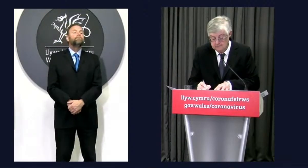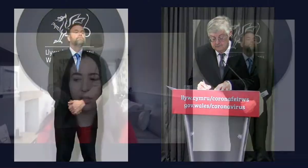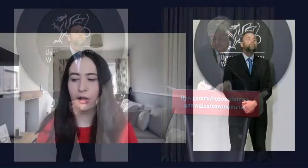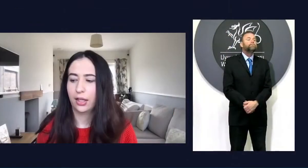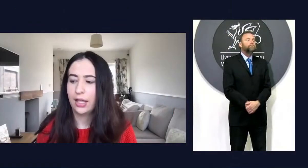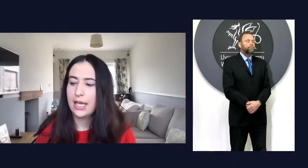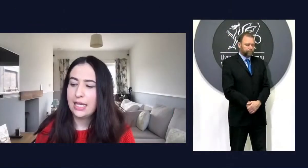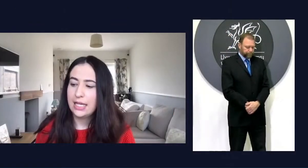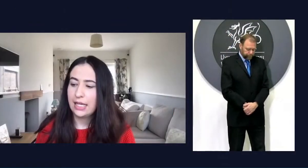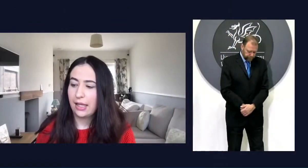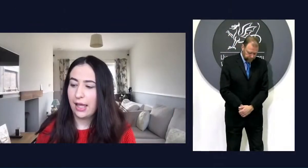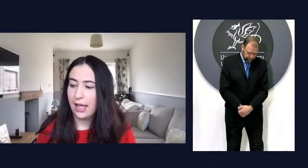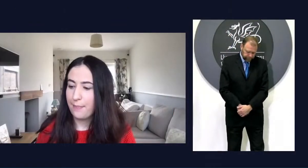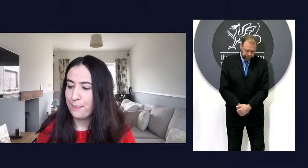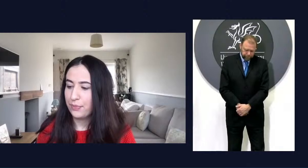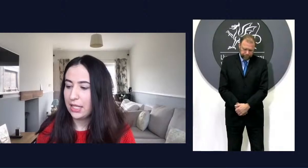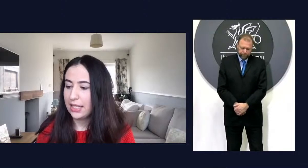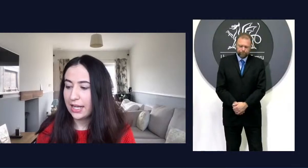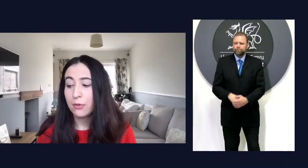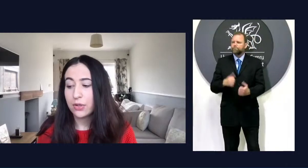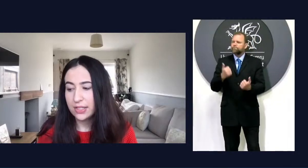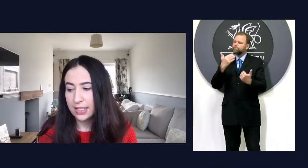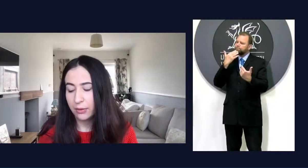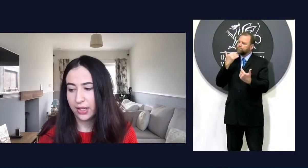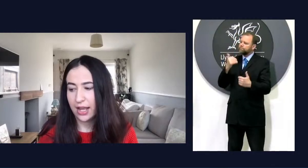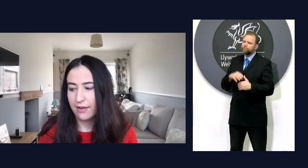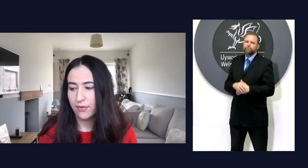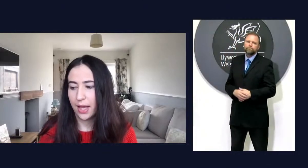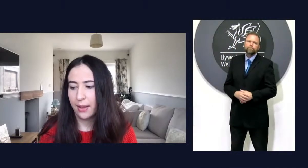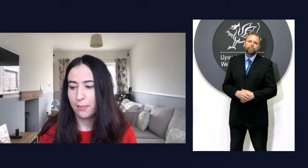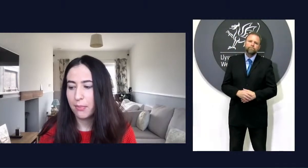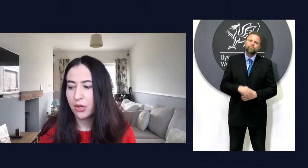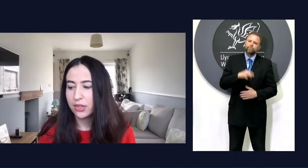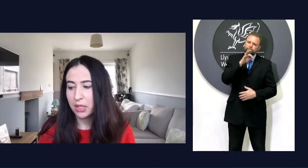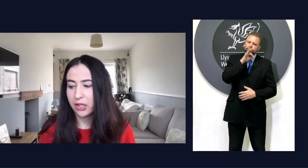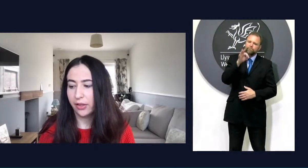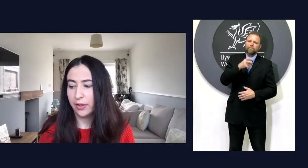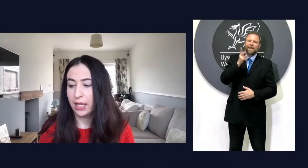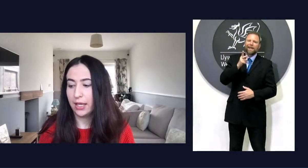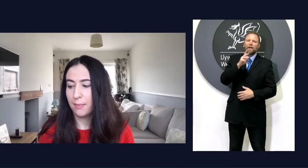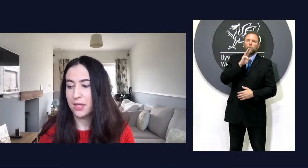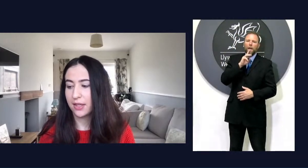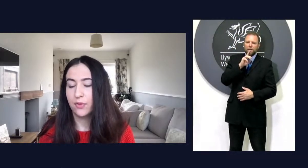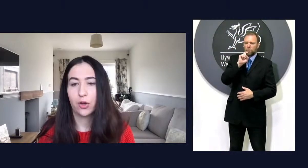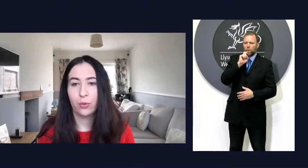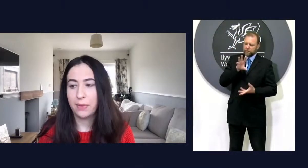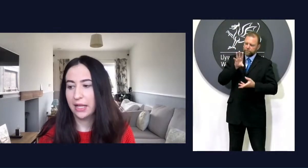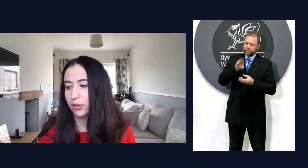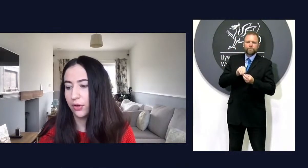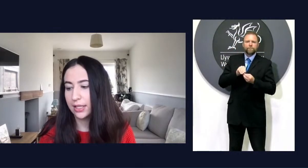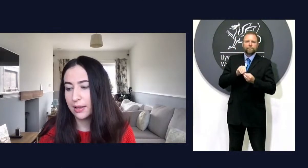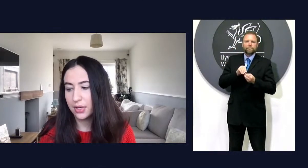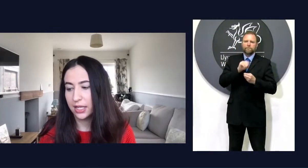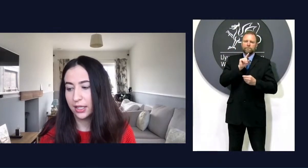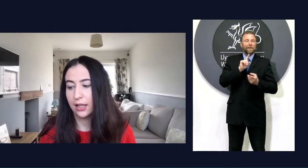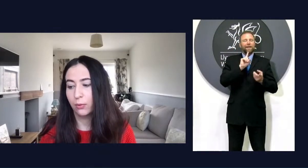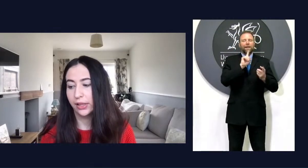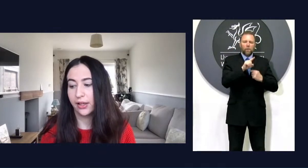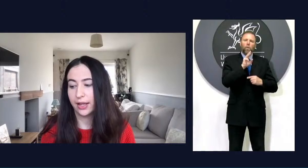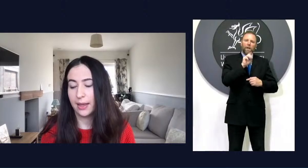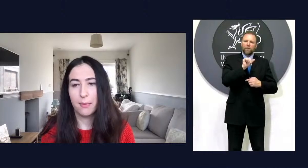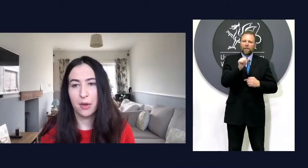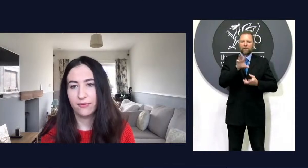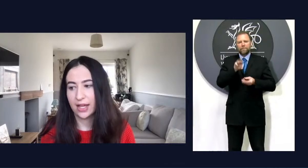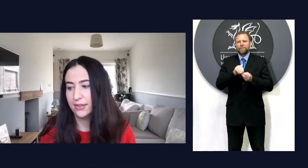Diolch, Prif Weinidog. Gyda'r Euros yn digwydd yr haf yma, pa mor debygol yw hi y bydd cefnogwyr pêl-droed Cymru yn